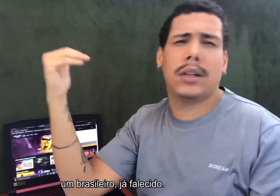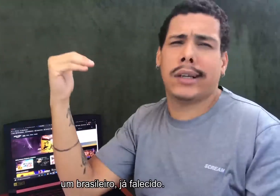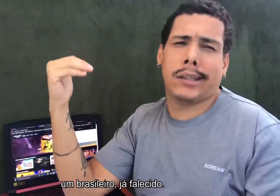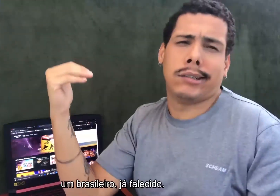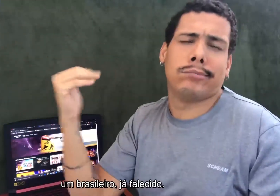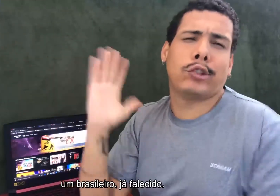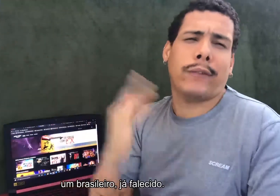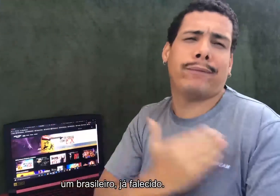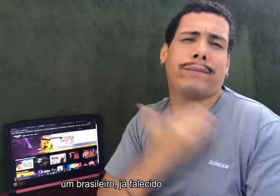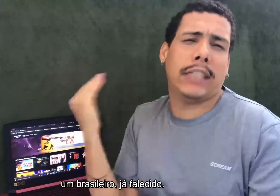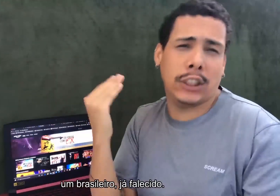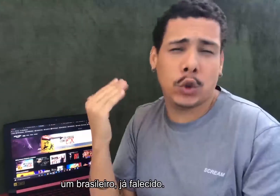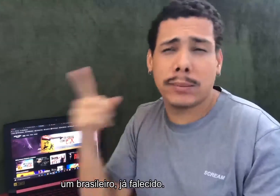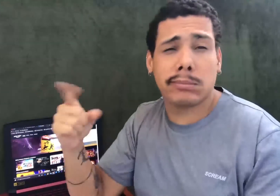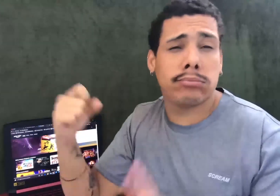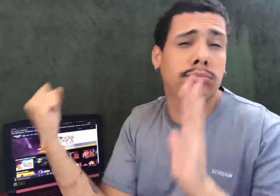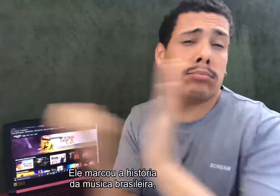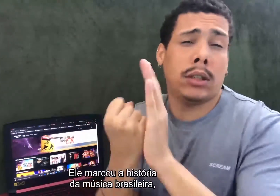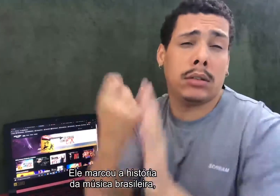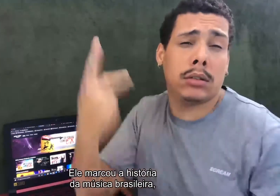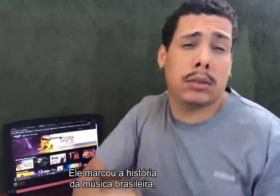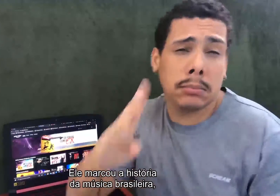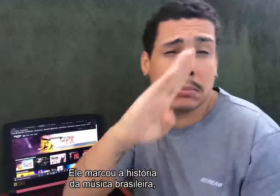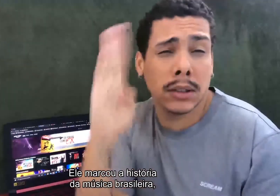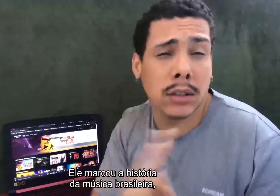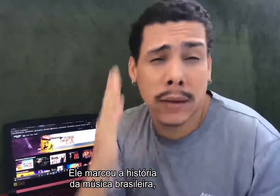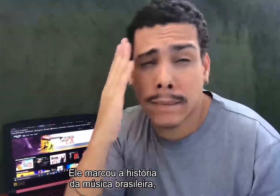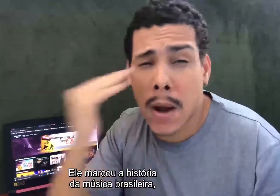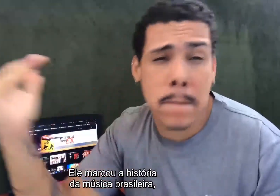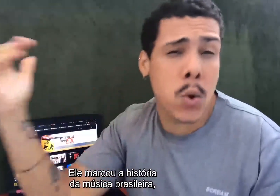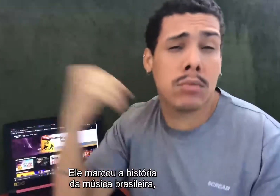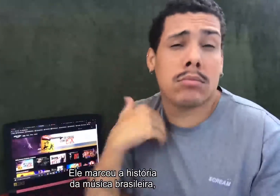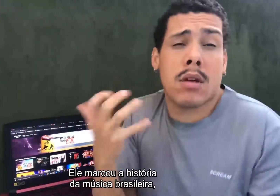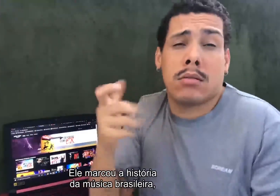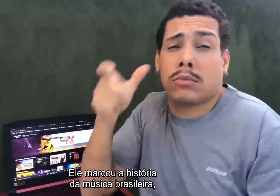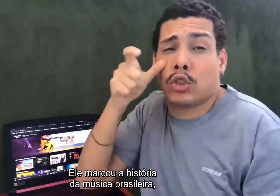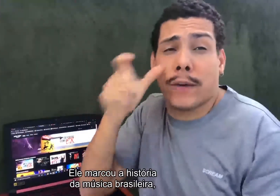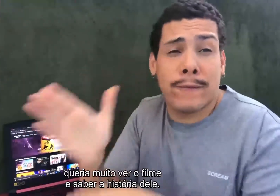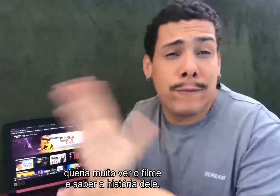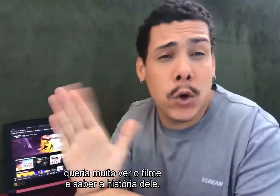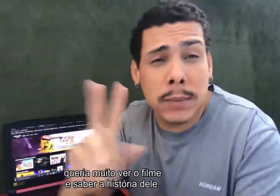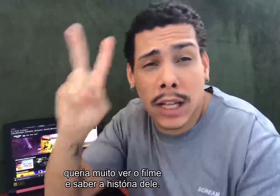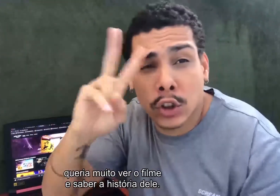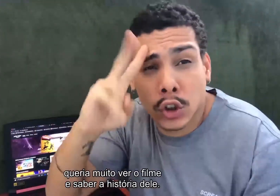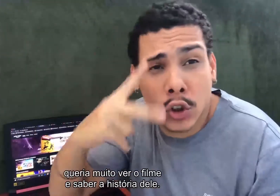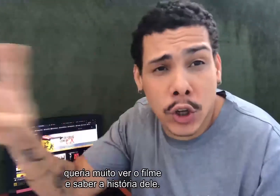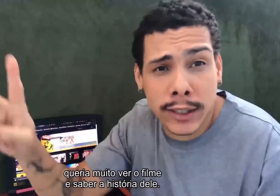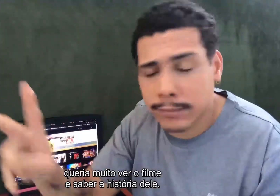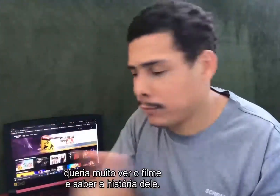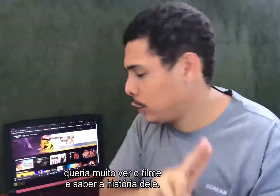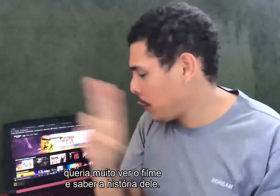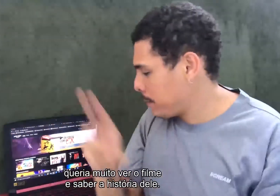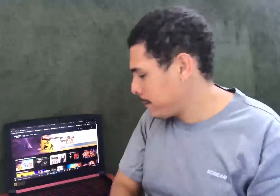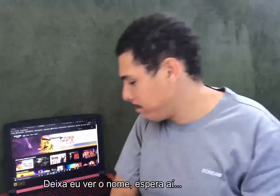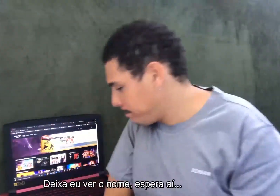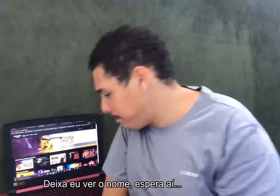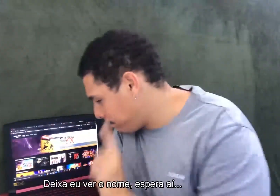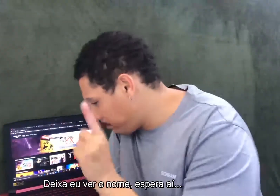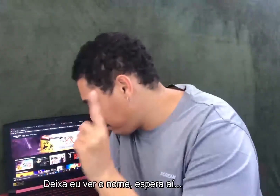falecido. Ele marcou a história da música brasileira. Queria muito ver o filme e saber a história dele. Para aí, deixa